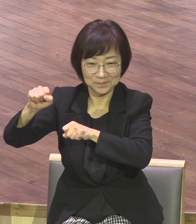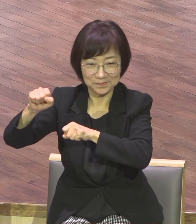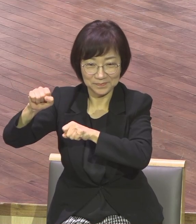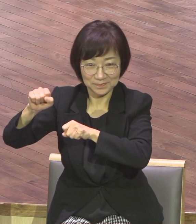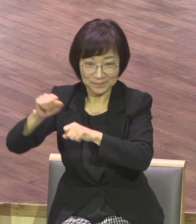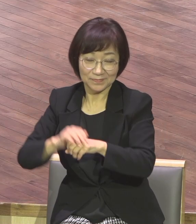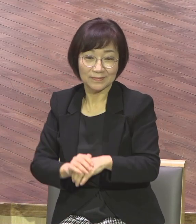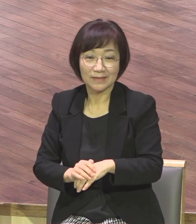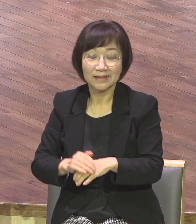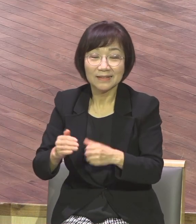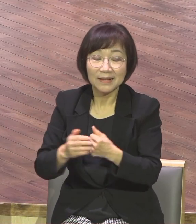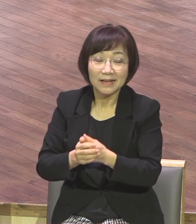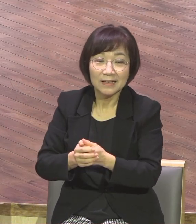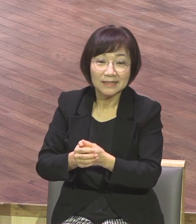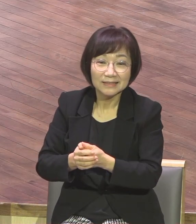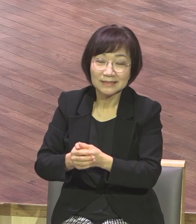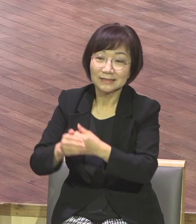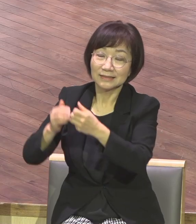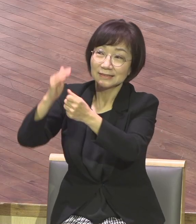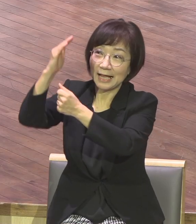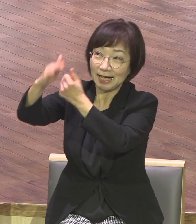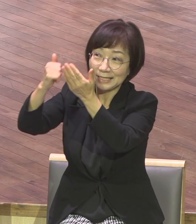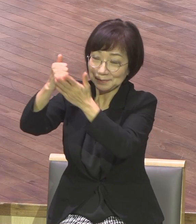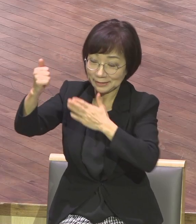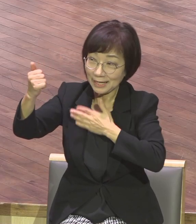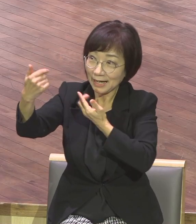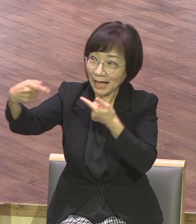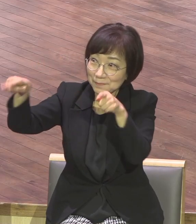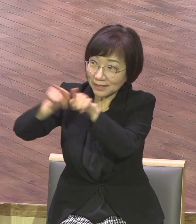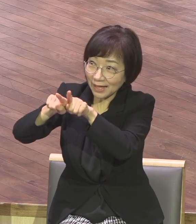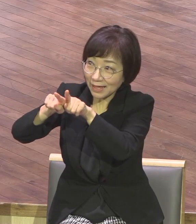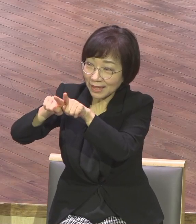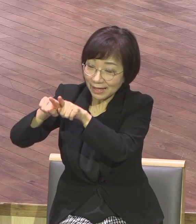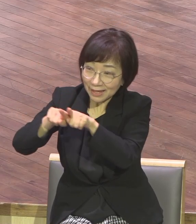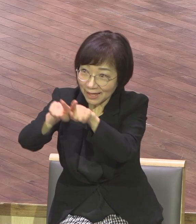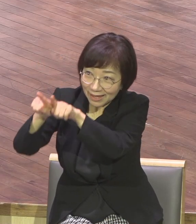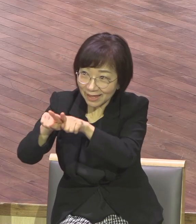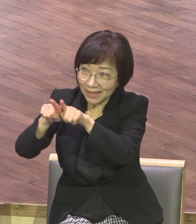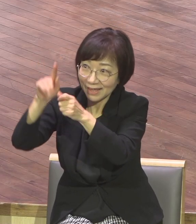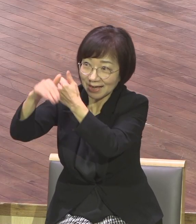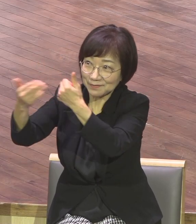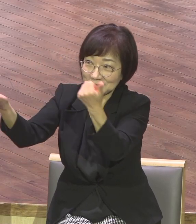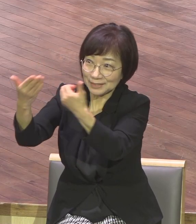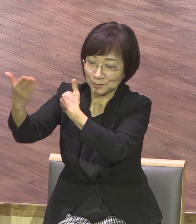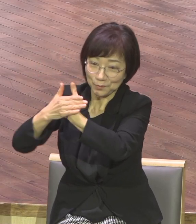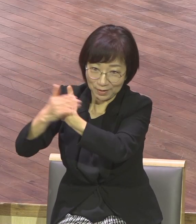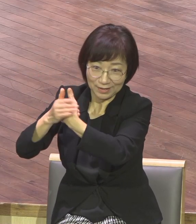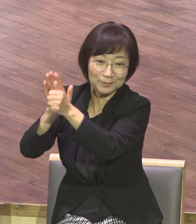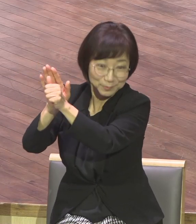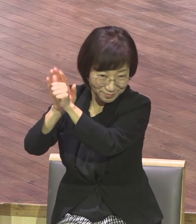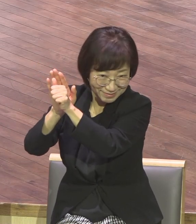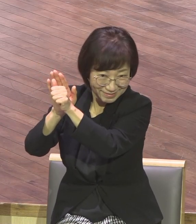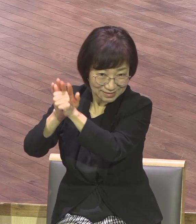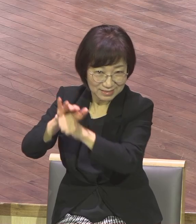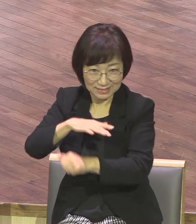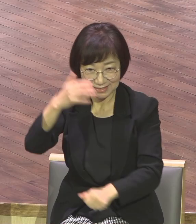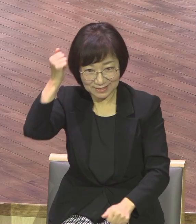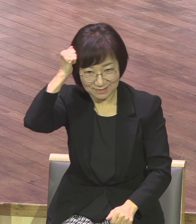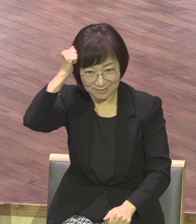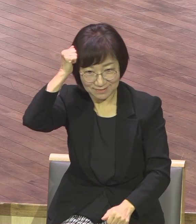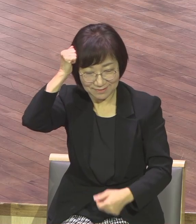하나님이 내게 하나님 나와 함께 동역하는 것이다. 자, 하나님의 동역자다라는 영적